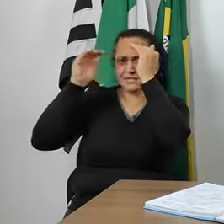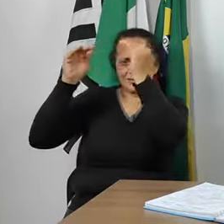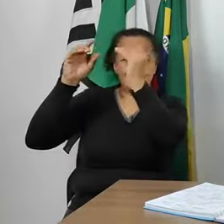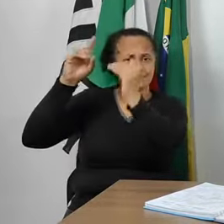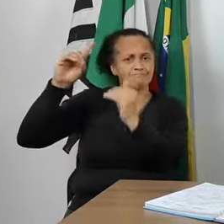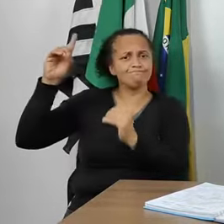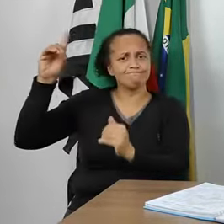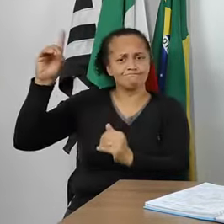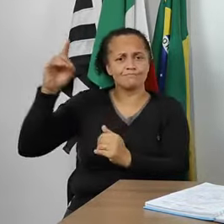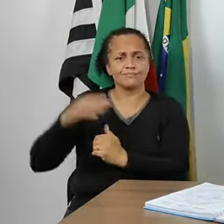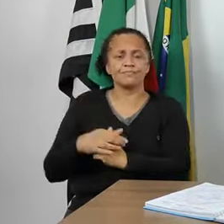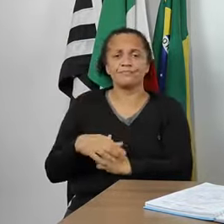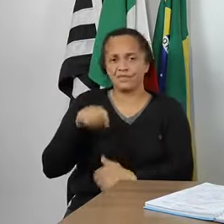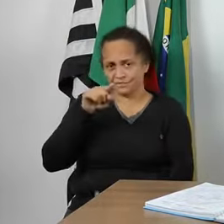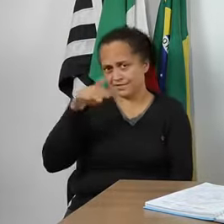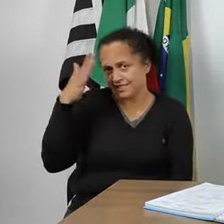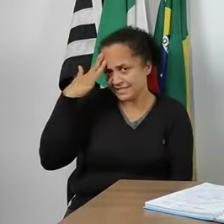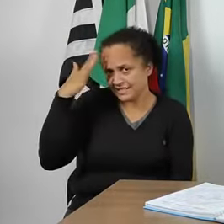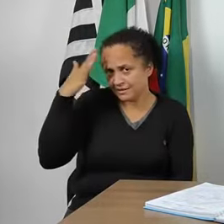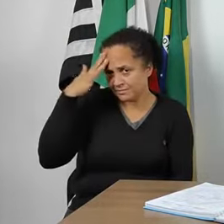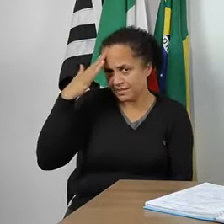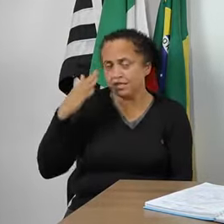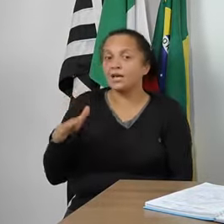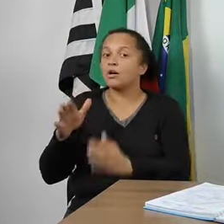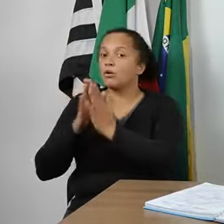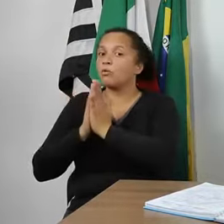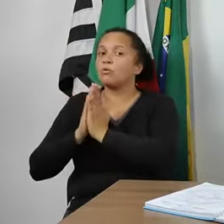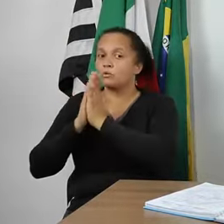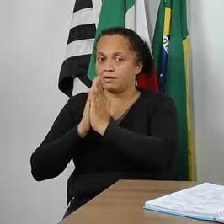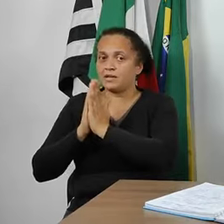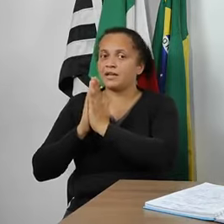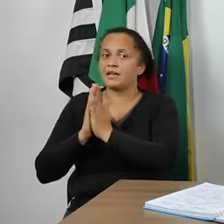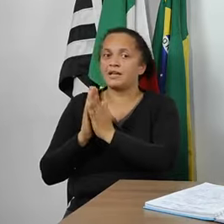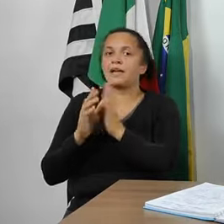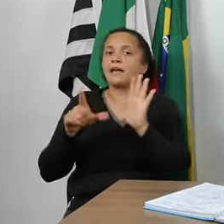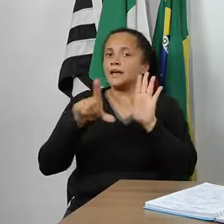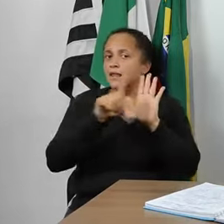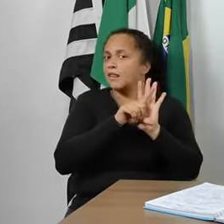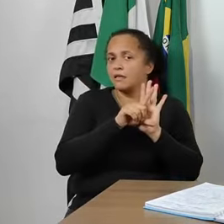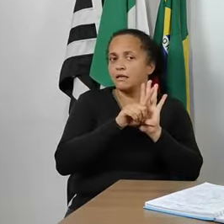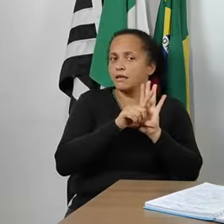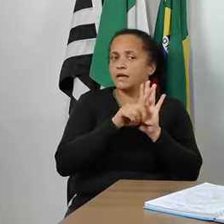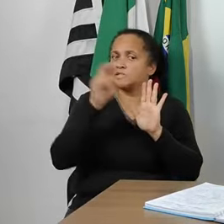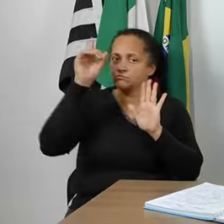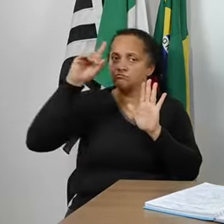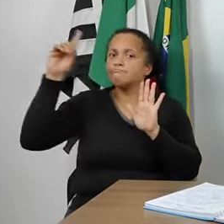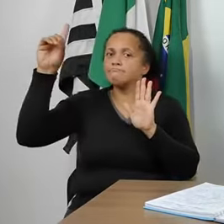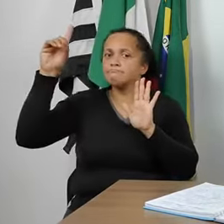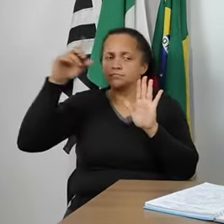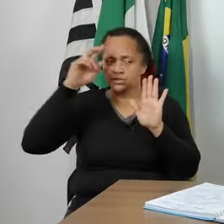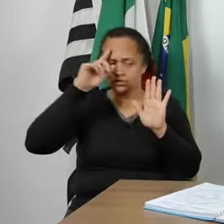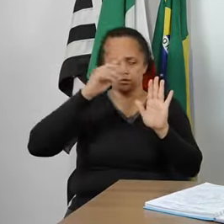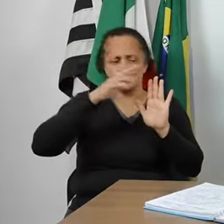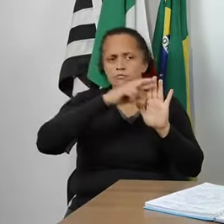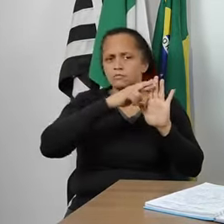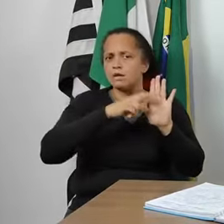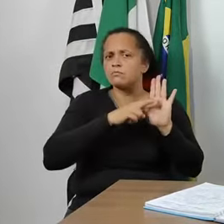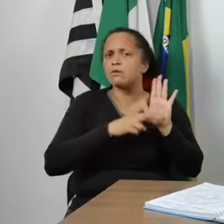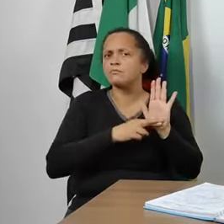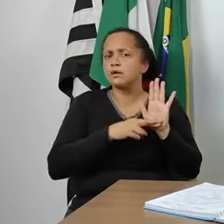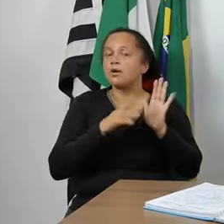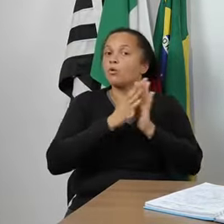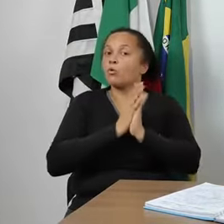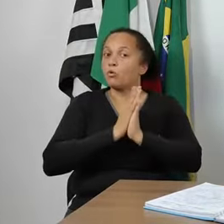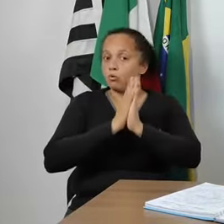Você sabia, a oração é um mandamento. Orai sem cessar. Oração é um mandamento.